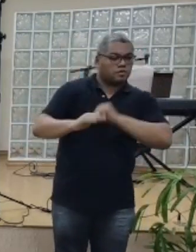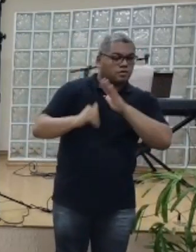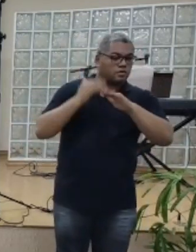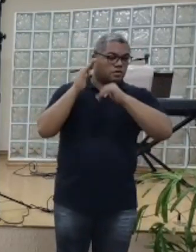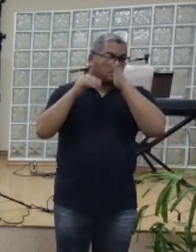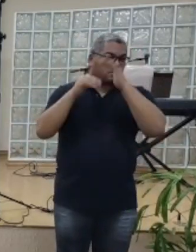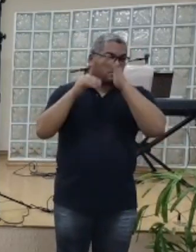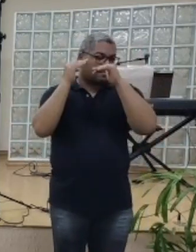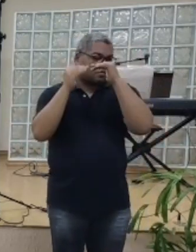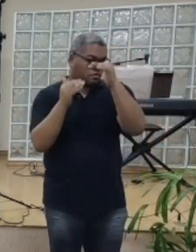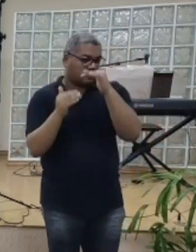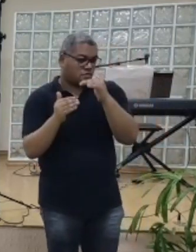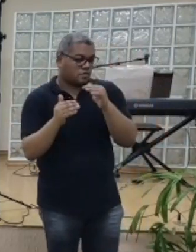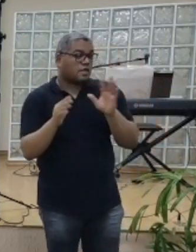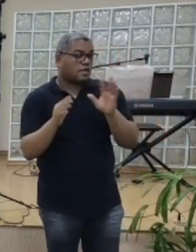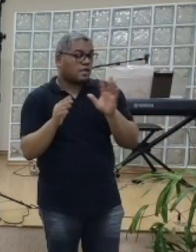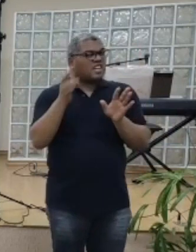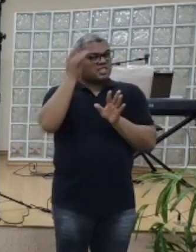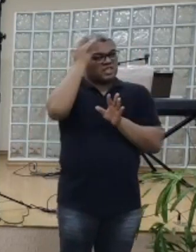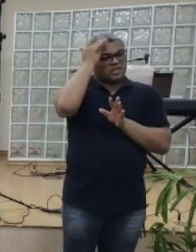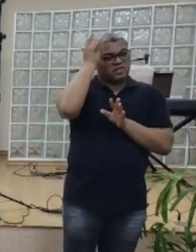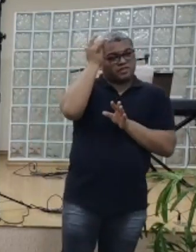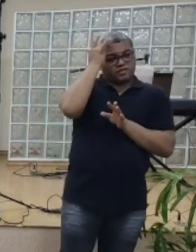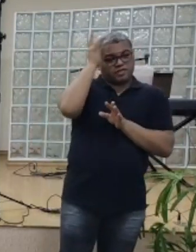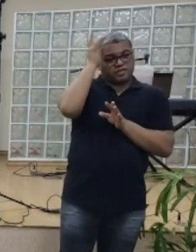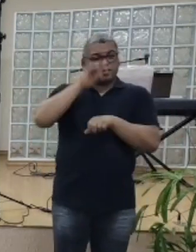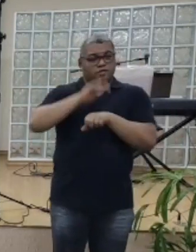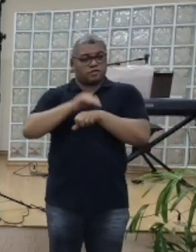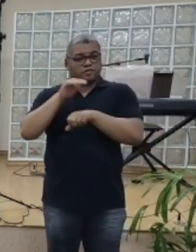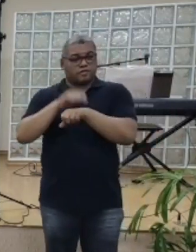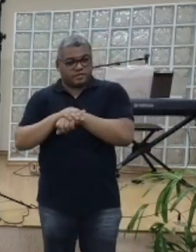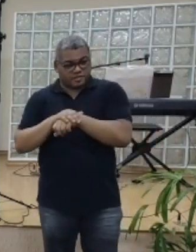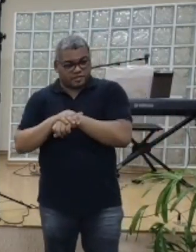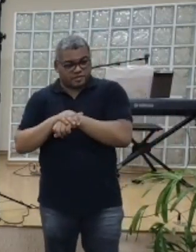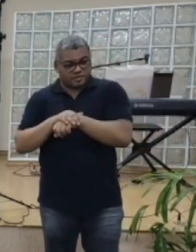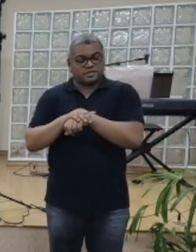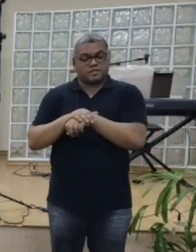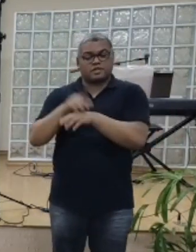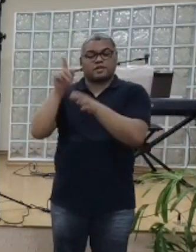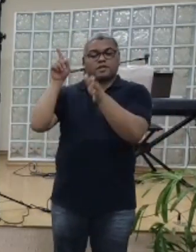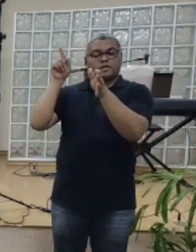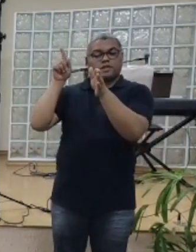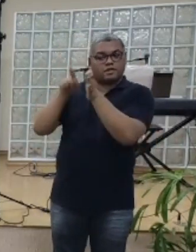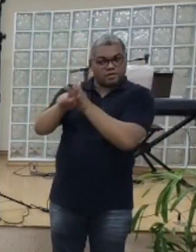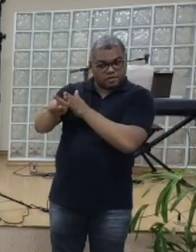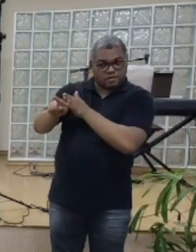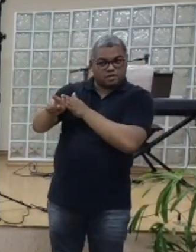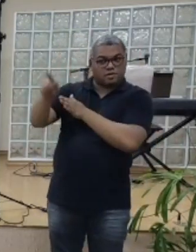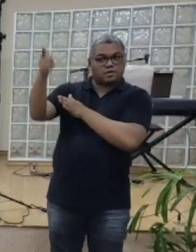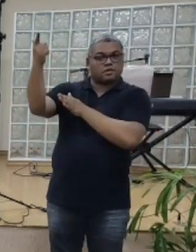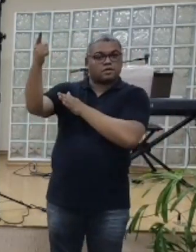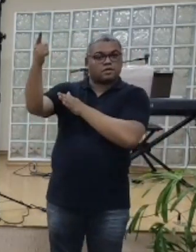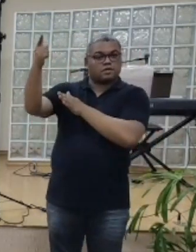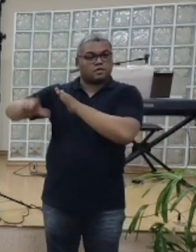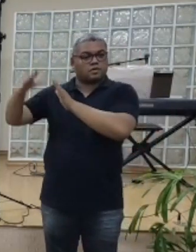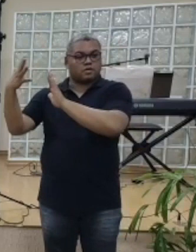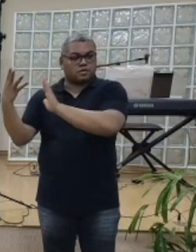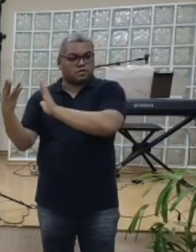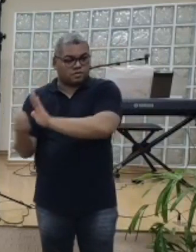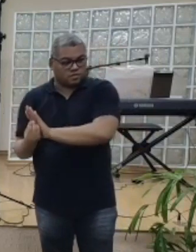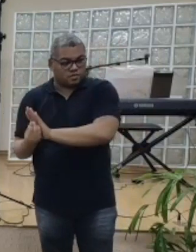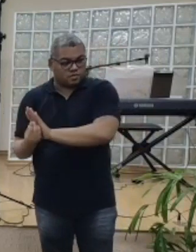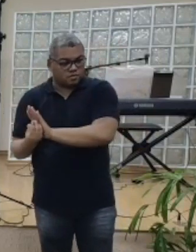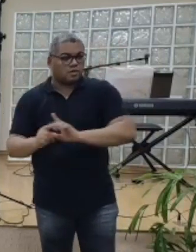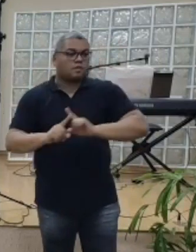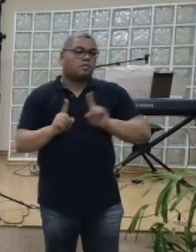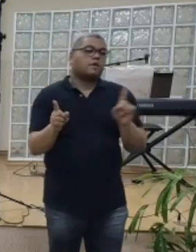e fazendo essa pergunta para crentes que são pastoreados por um pastor colega. Mas eu preciso fazer a pergunta